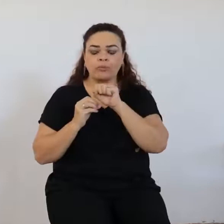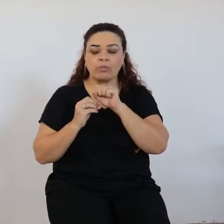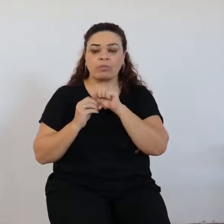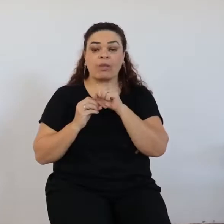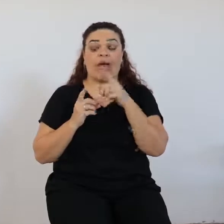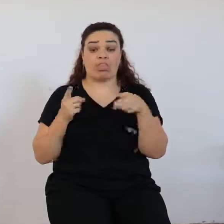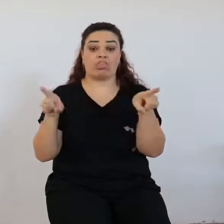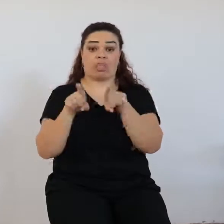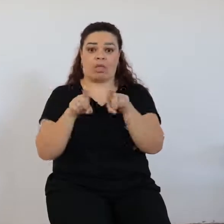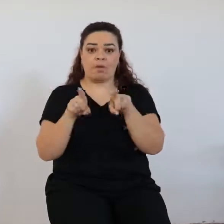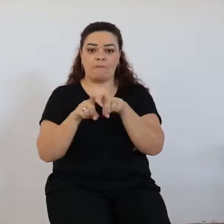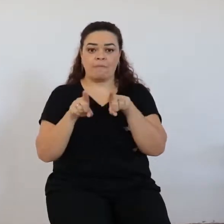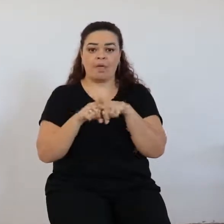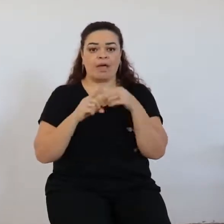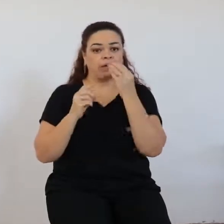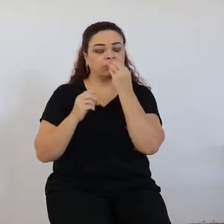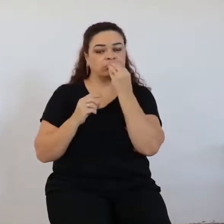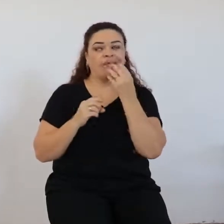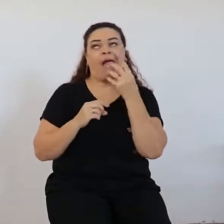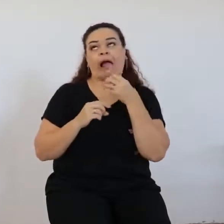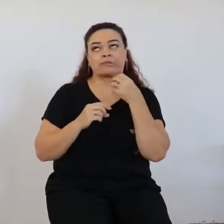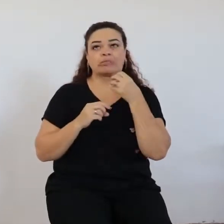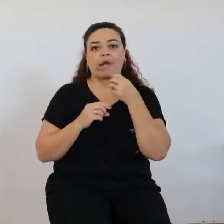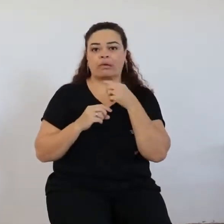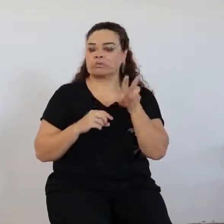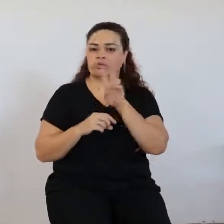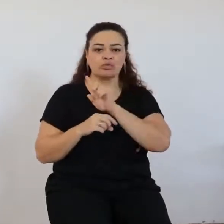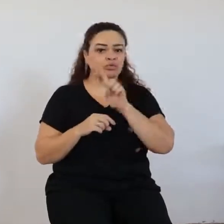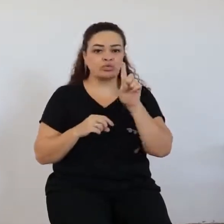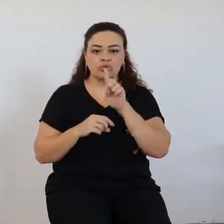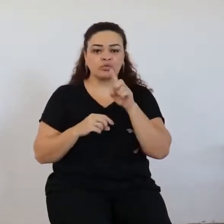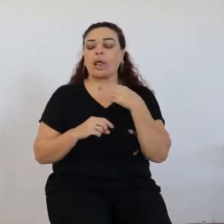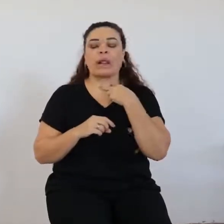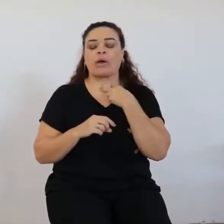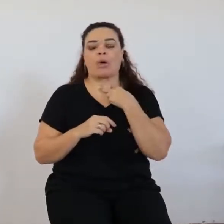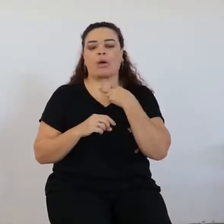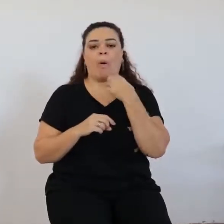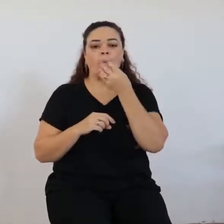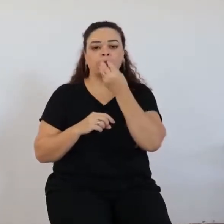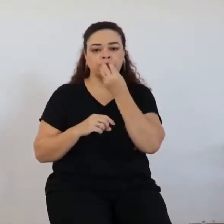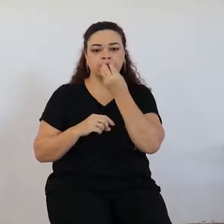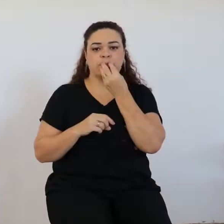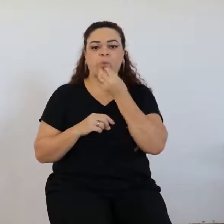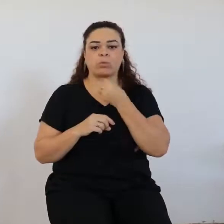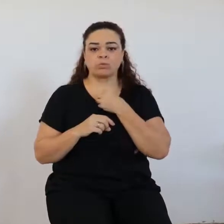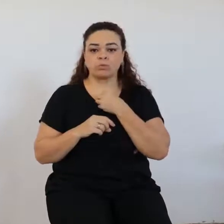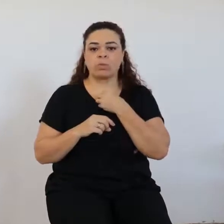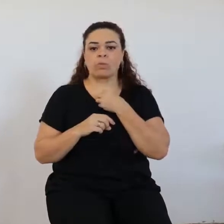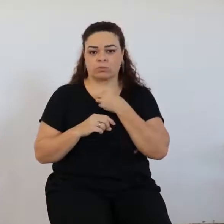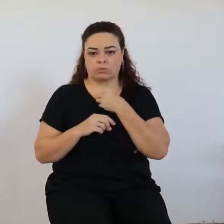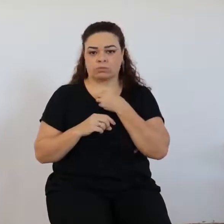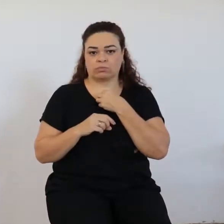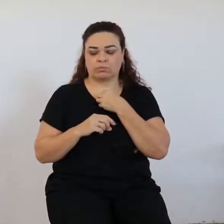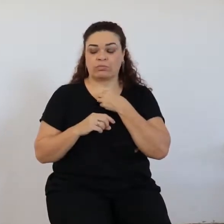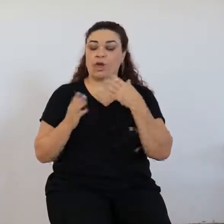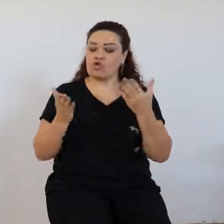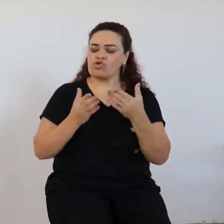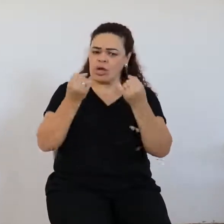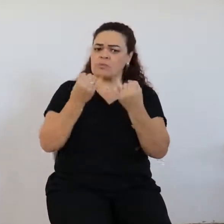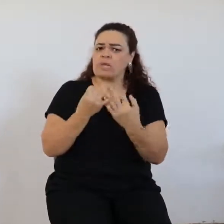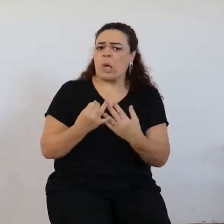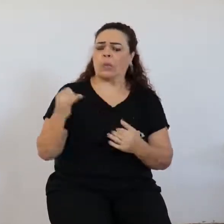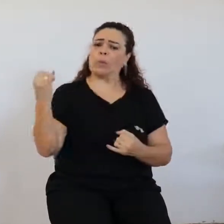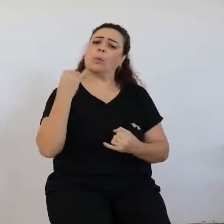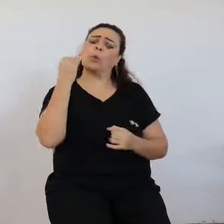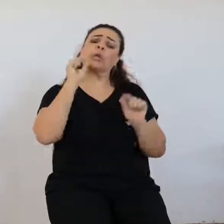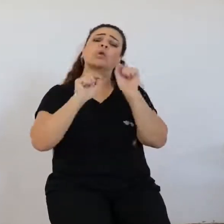ela fortaleça todas as musculaturas, né? Então o que a gente falou anteriormente em outros vídeos o que é